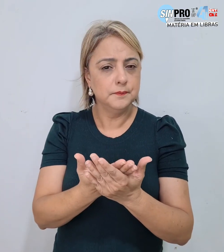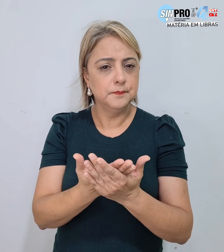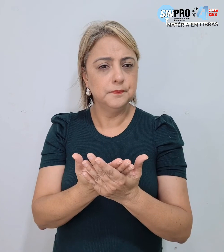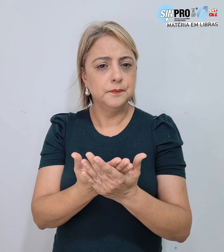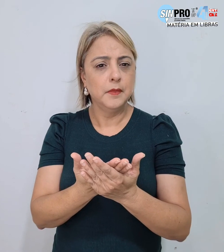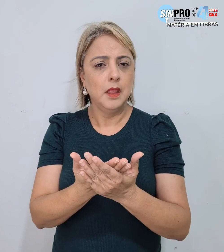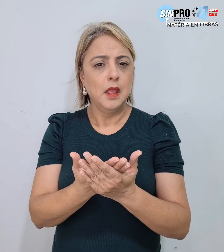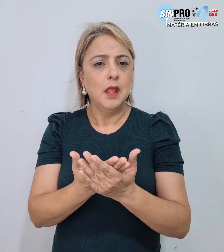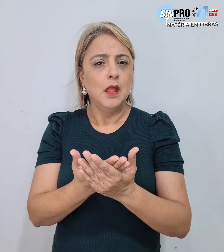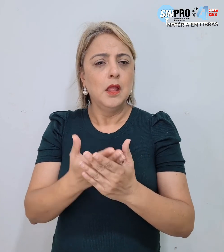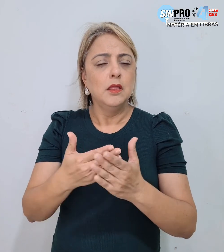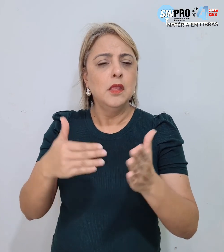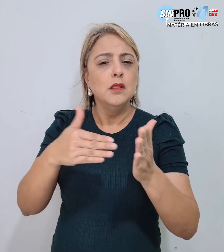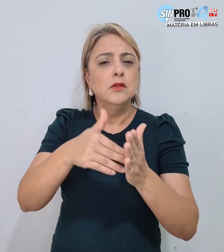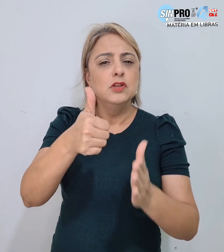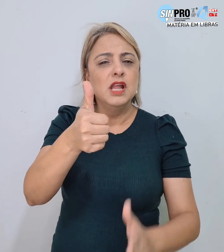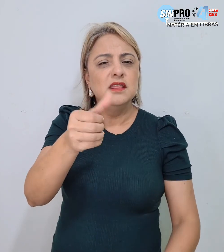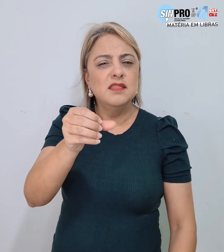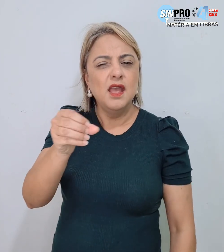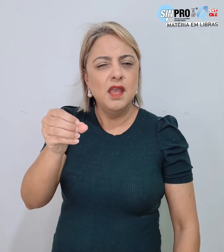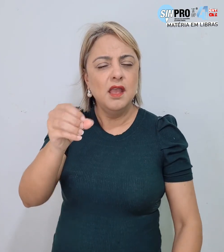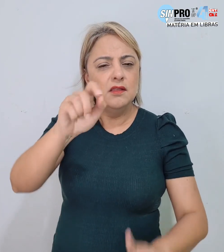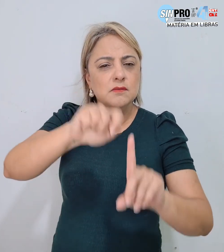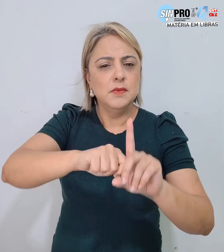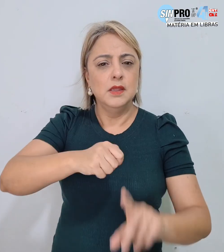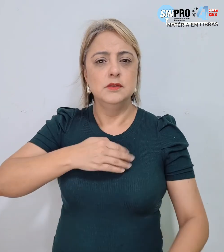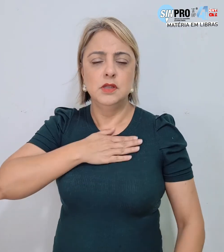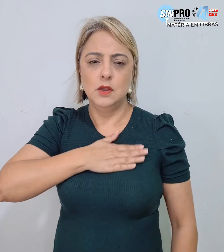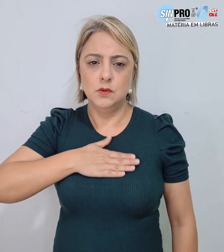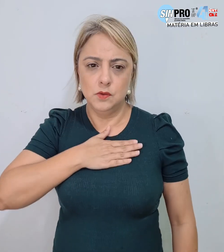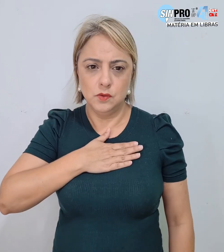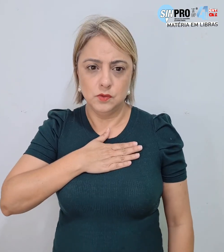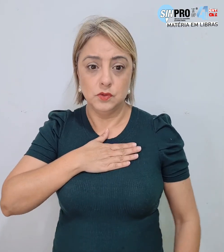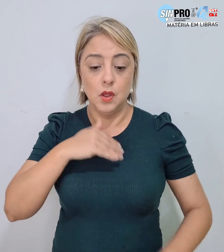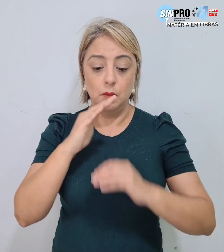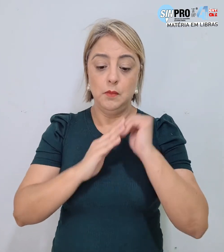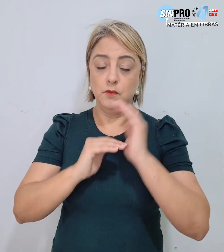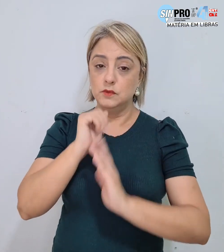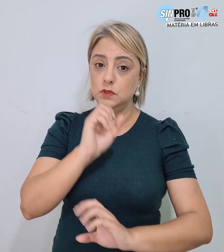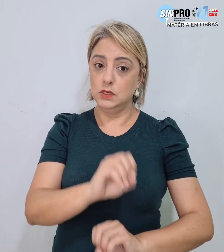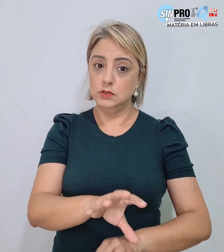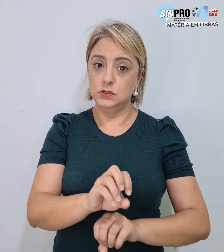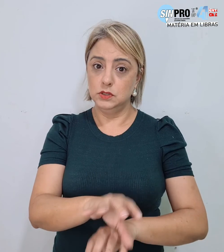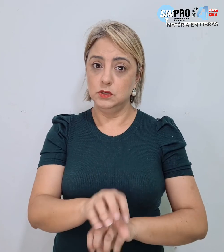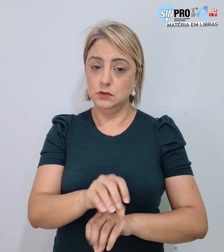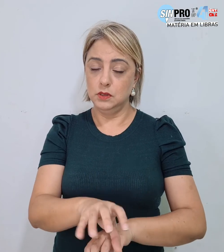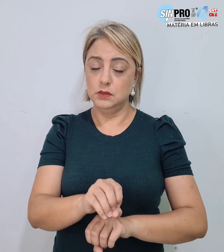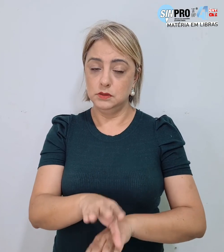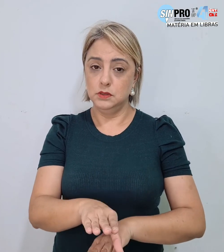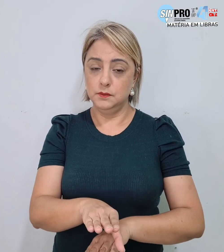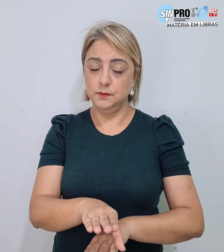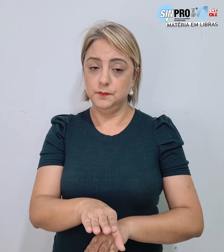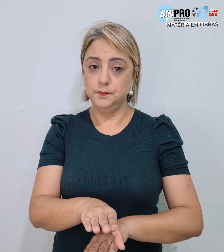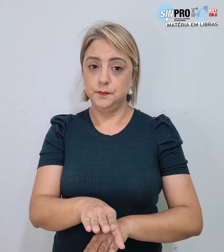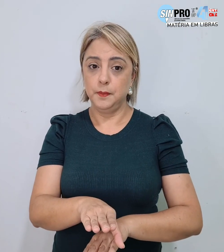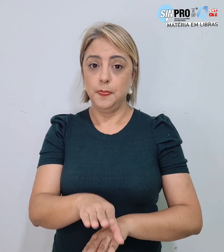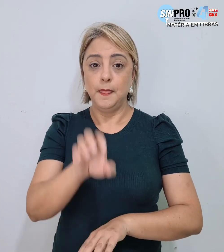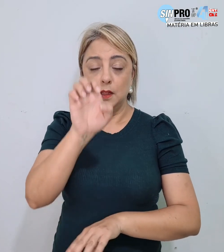E desde 10 de agosto os funcionários da Educação e do